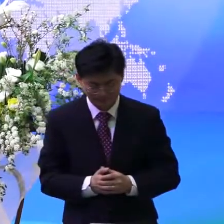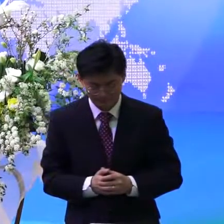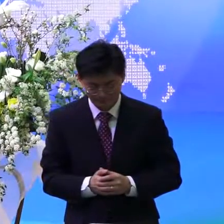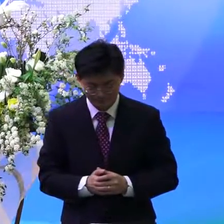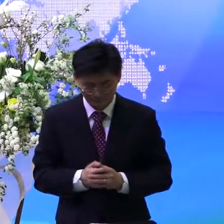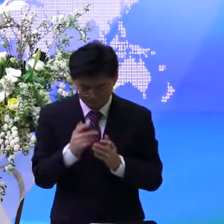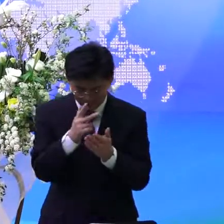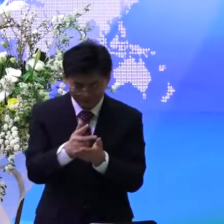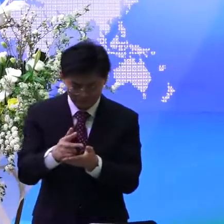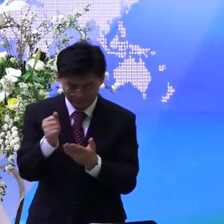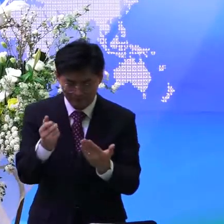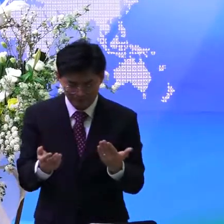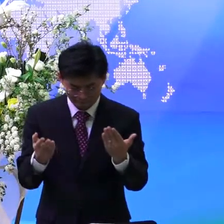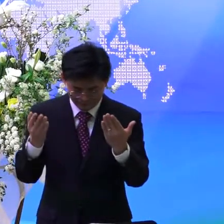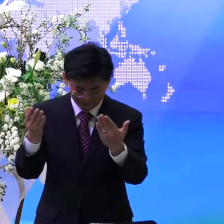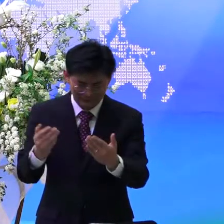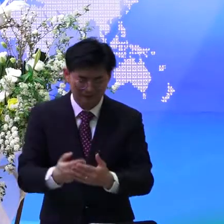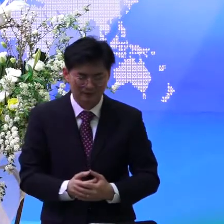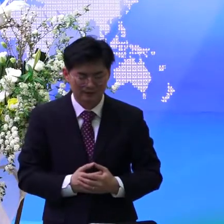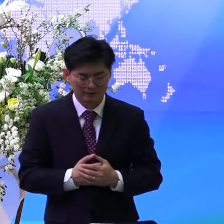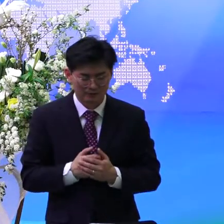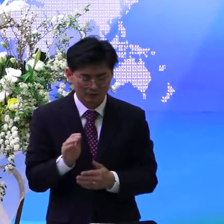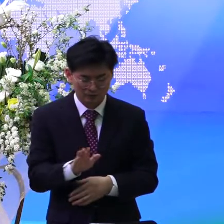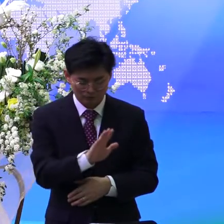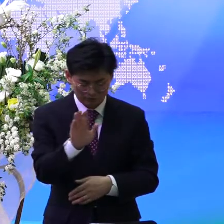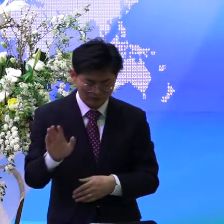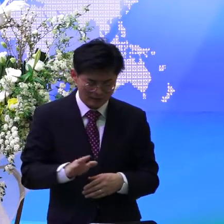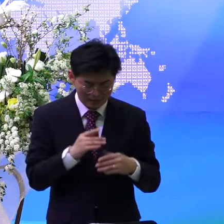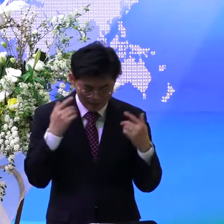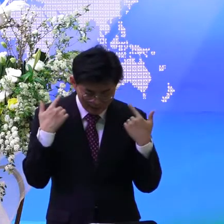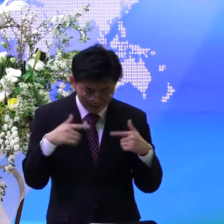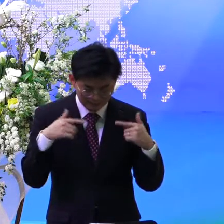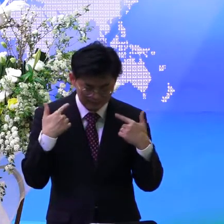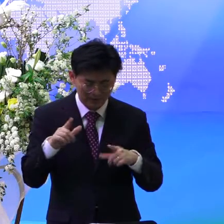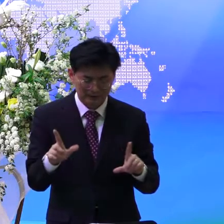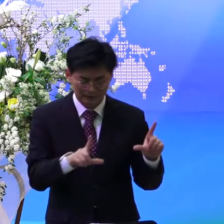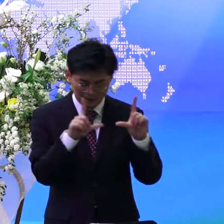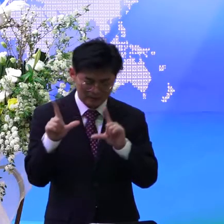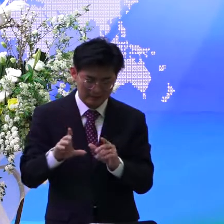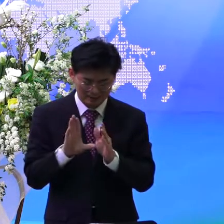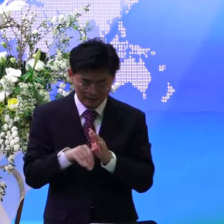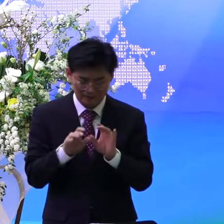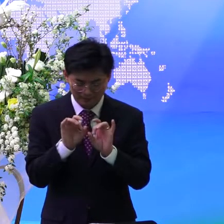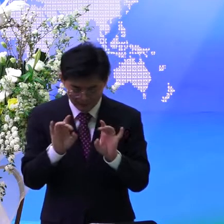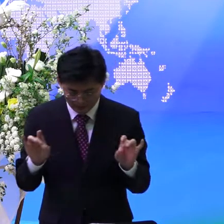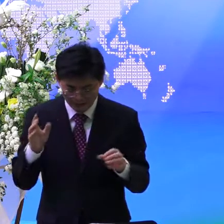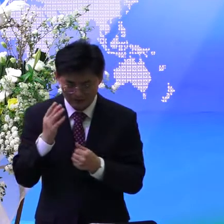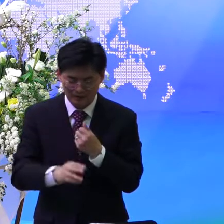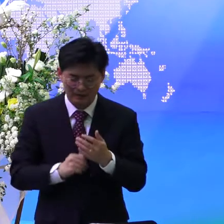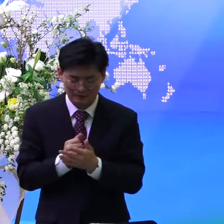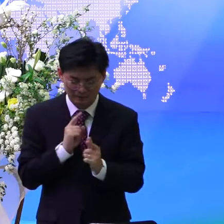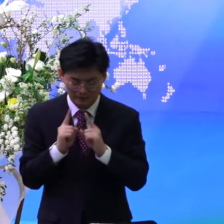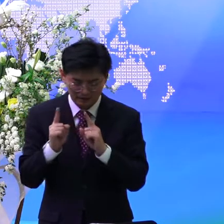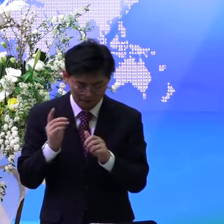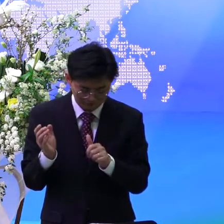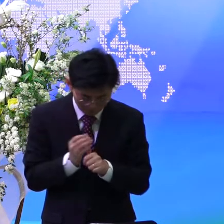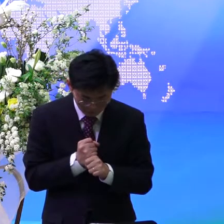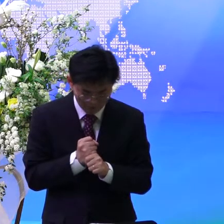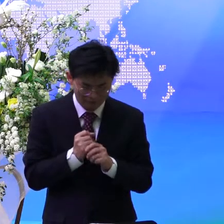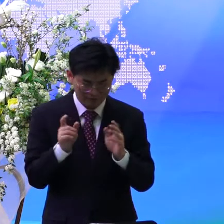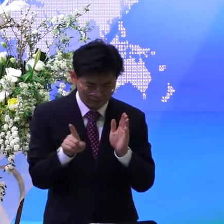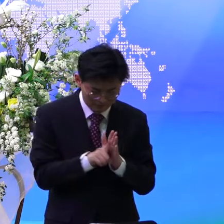주님 앞에 올려드립니다. 우리가 매 순간순간 살아갈 때마다 하나님의 말씀을 붙들게 하시고